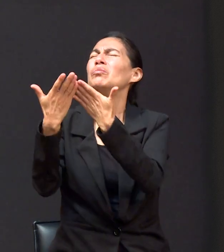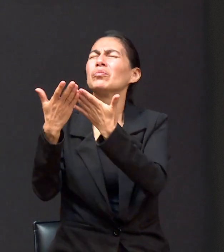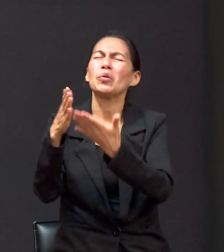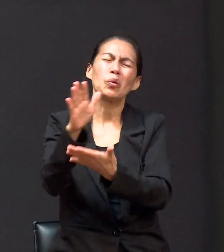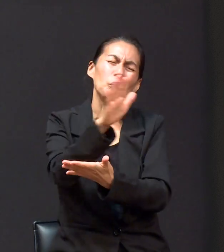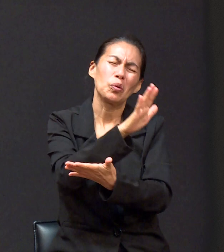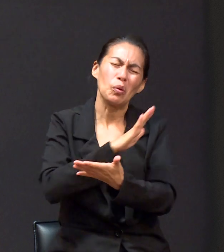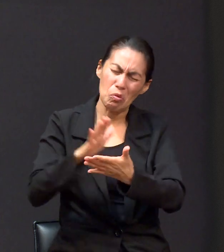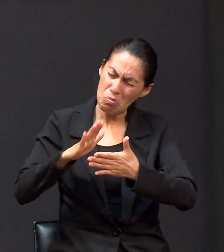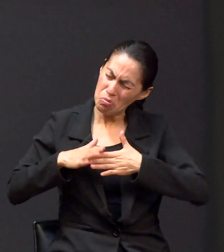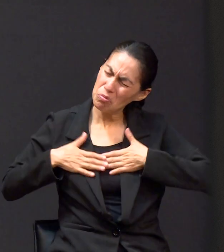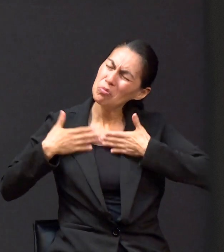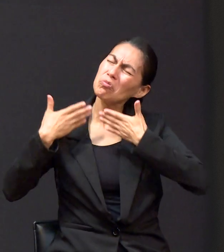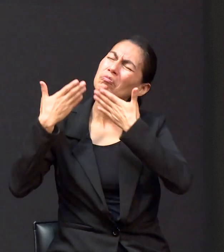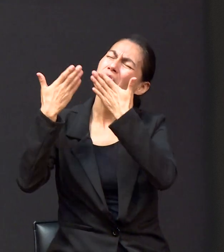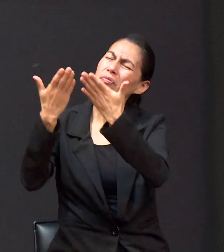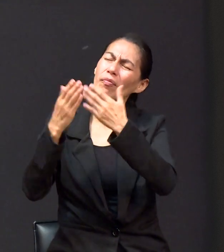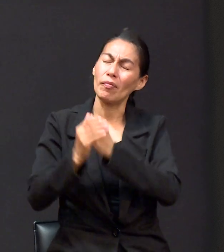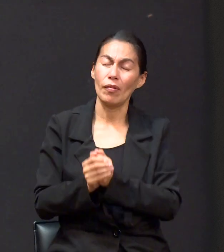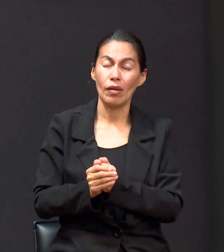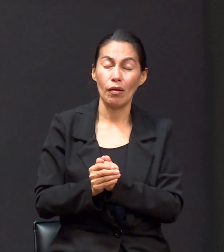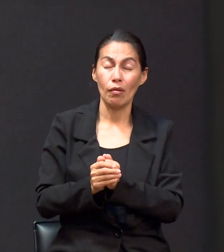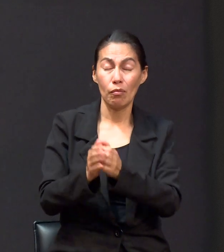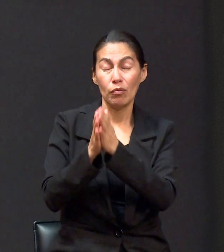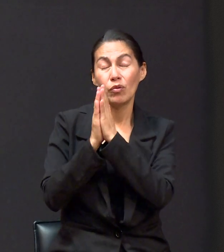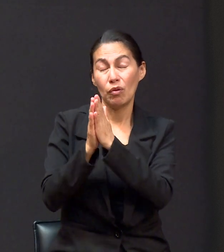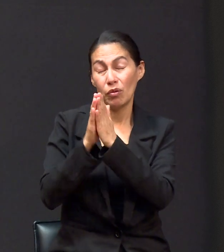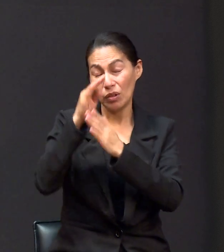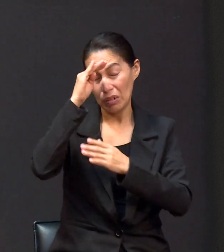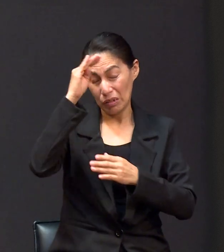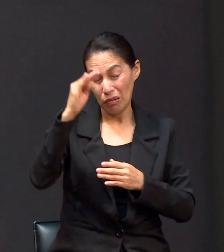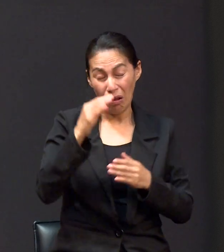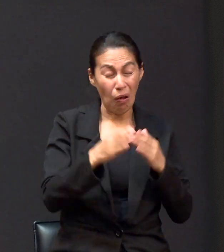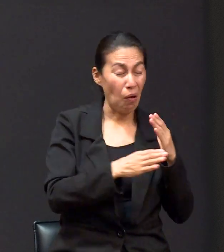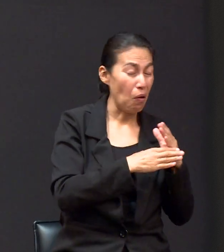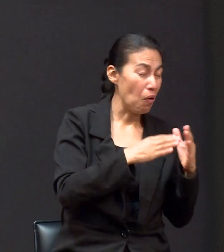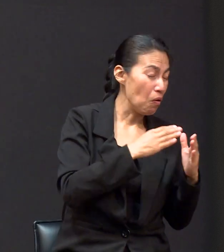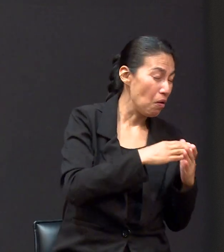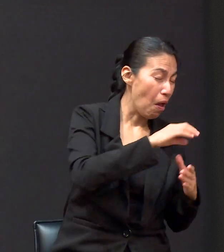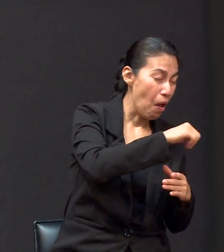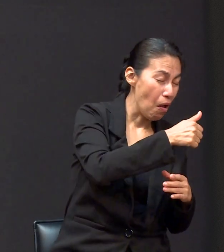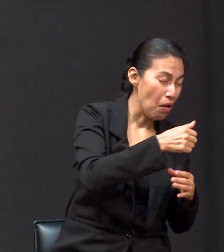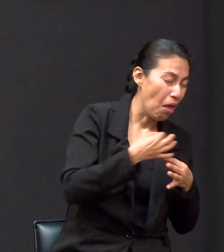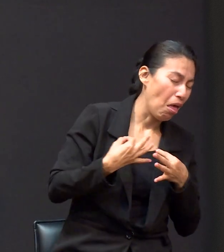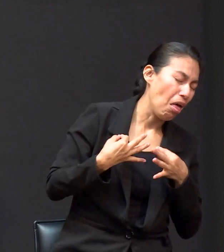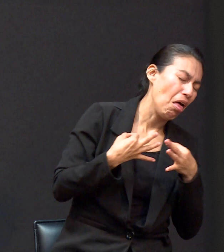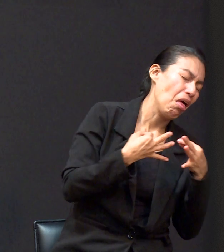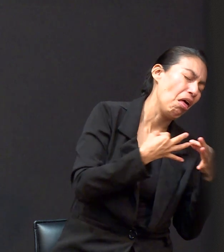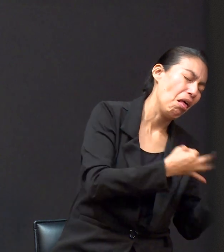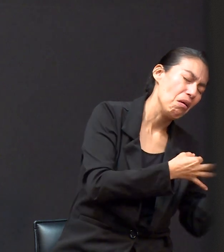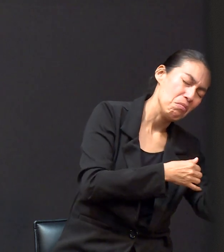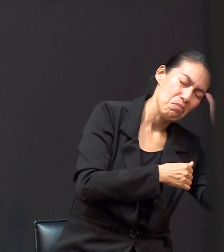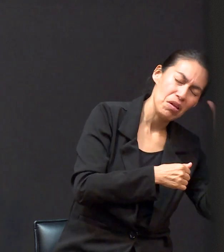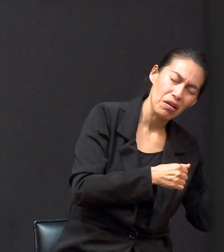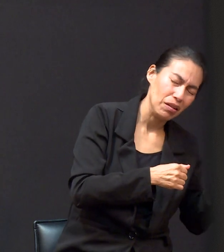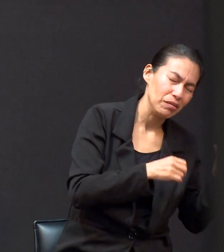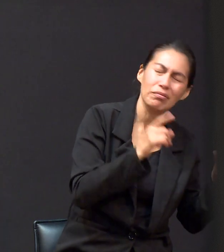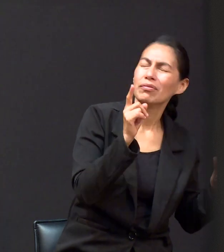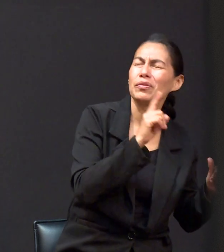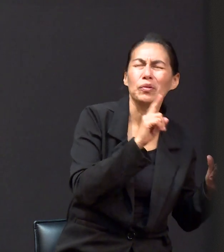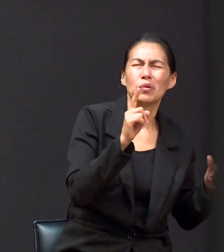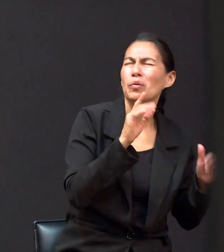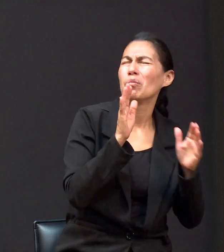tengamos confianza en ti, Señor. No permitas que otras cosas nos lleven al más pecado.